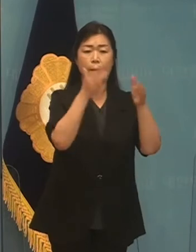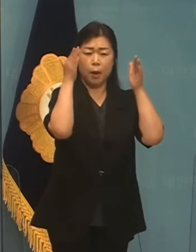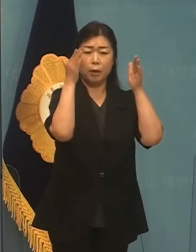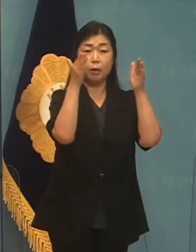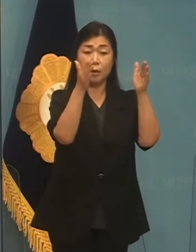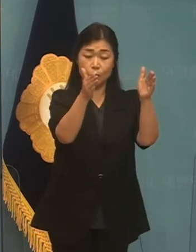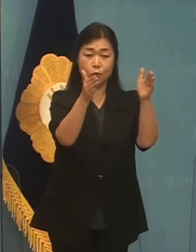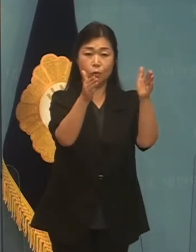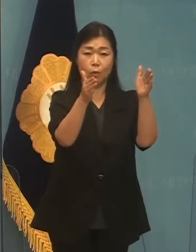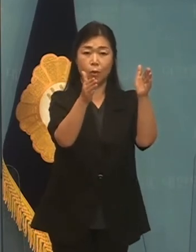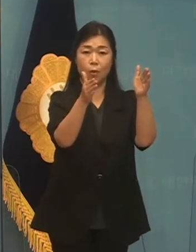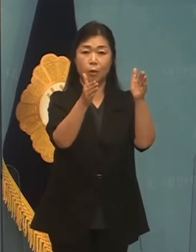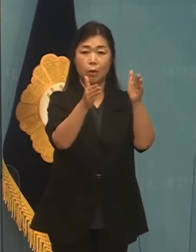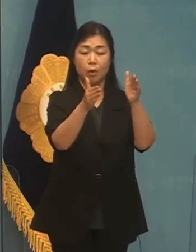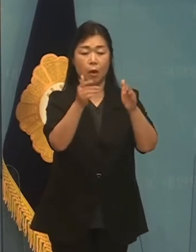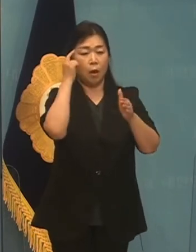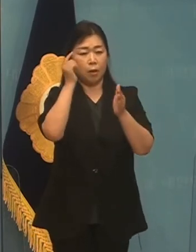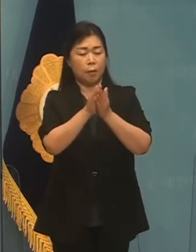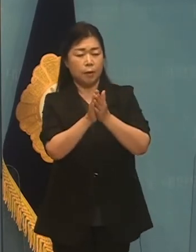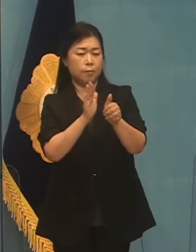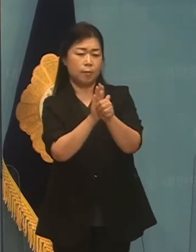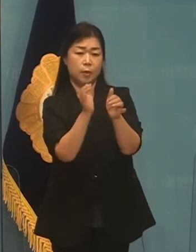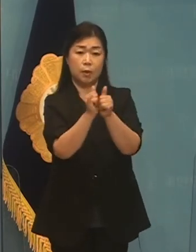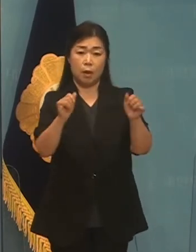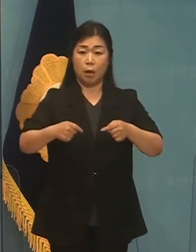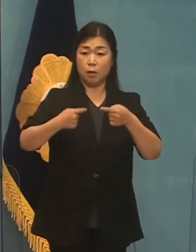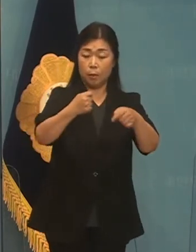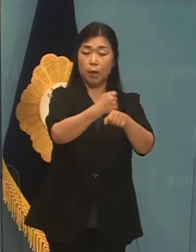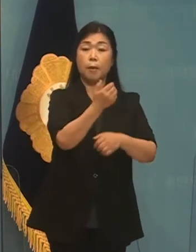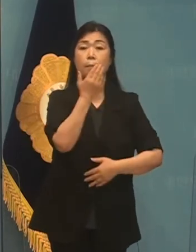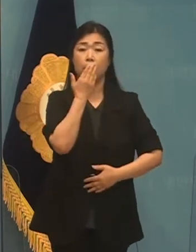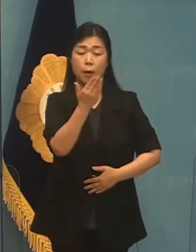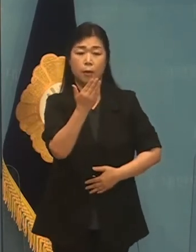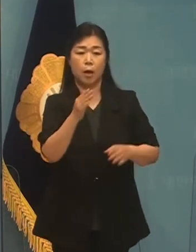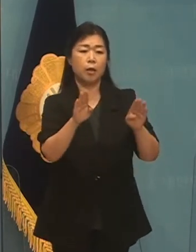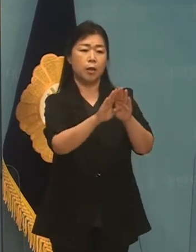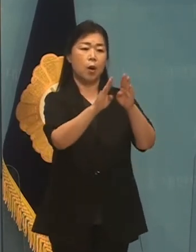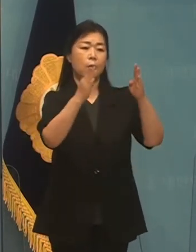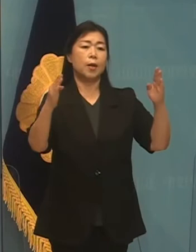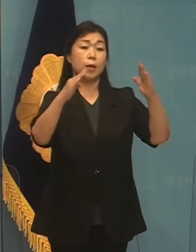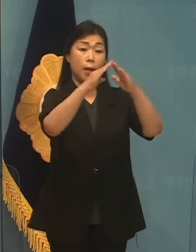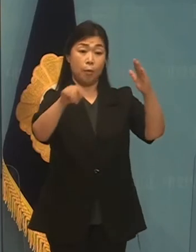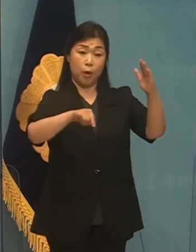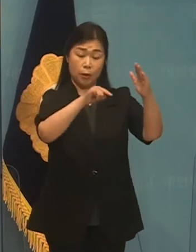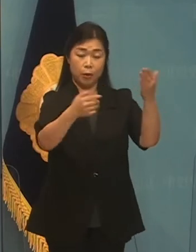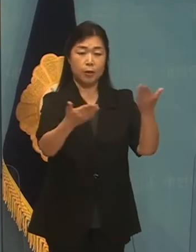제시하고 자발적 지지자가 참여할 수 있는 열린 국민캠프